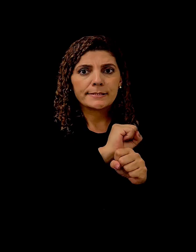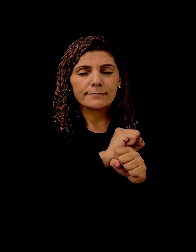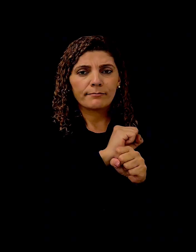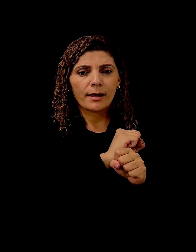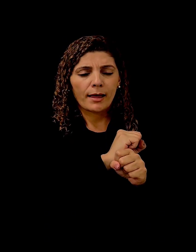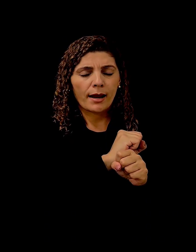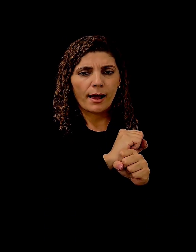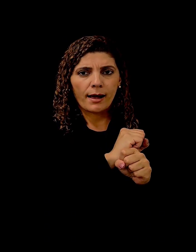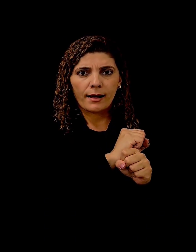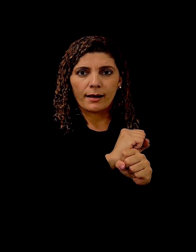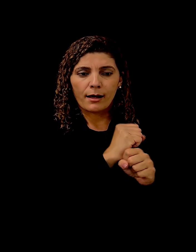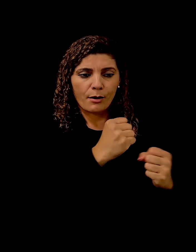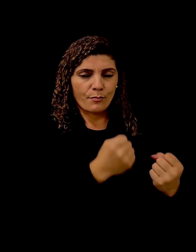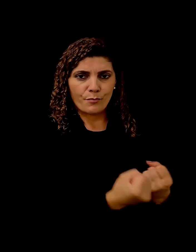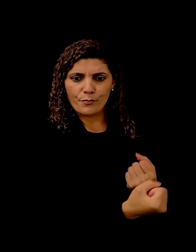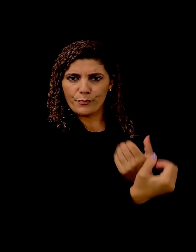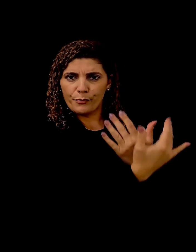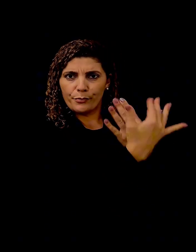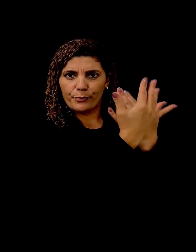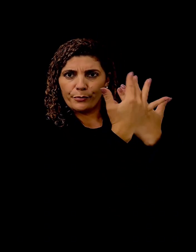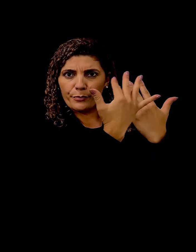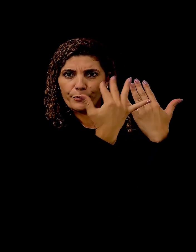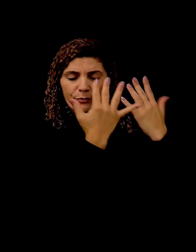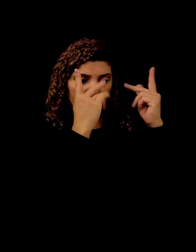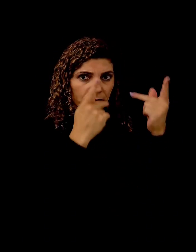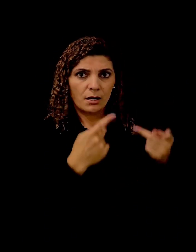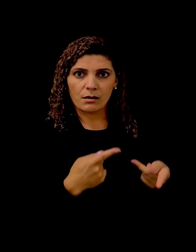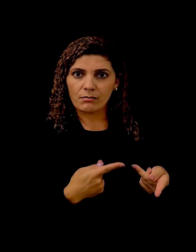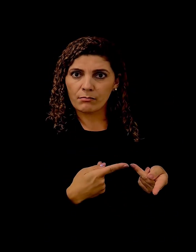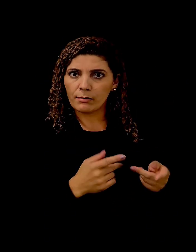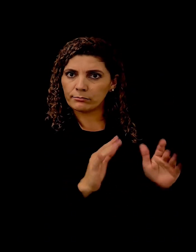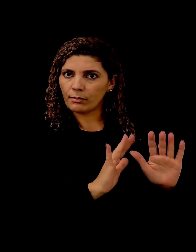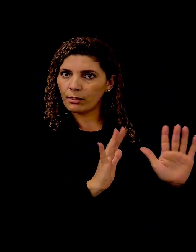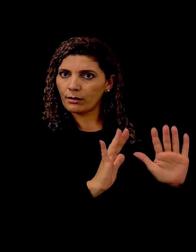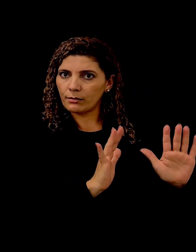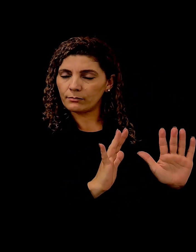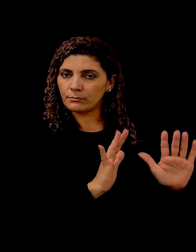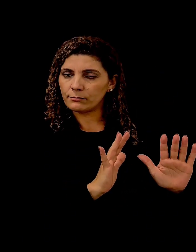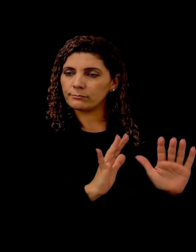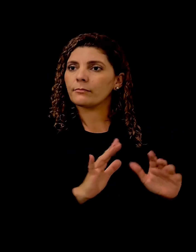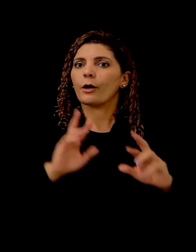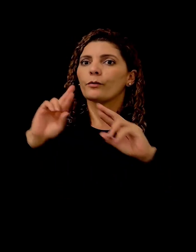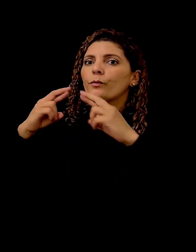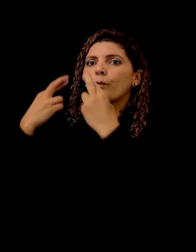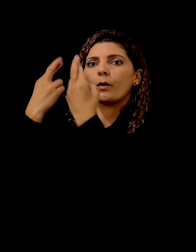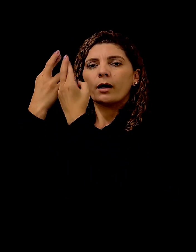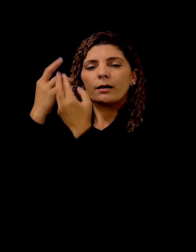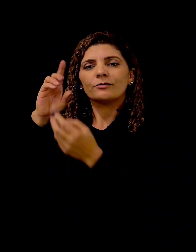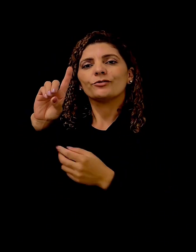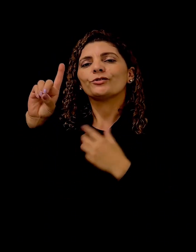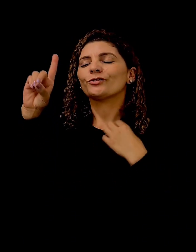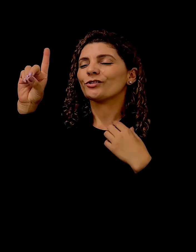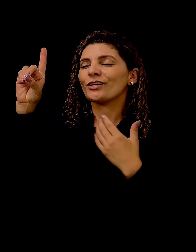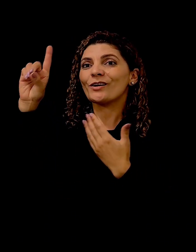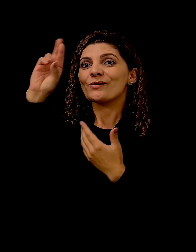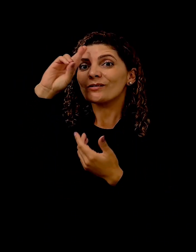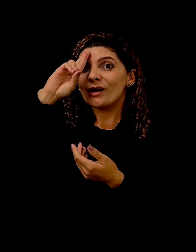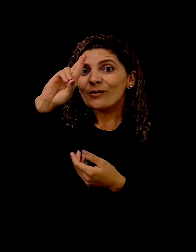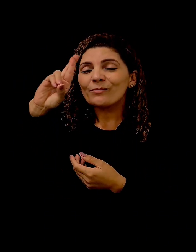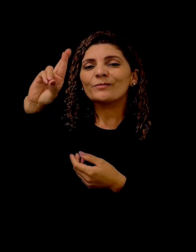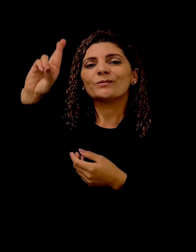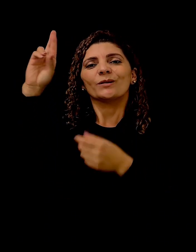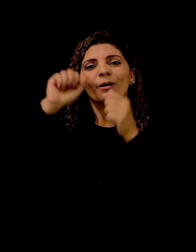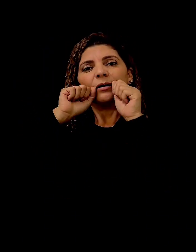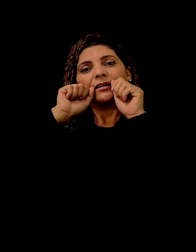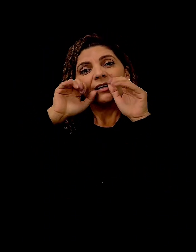bênção alheia do ser humano. No reino de Deus, é o Senhor que abençoa